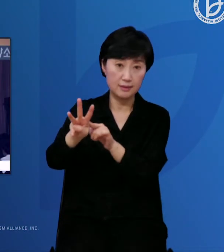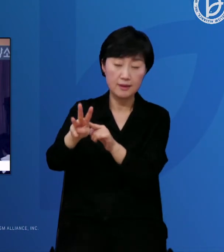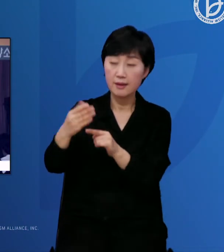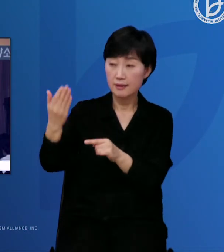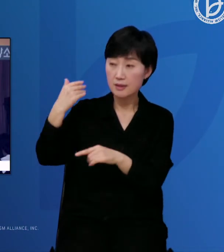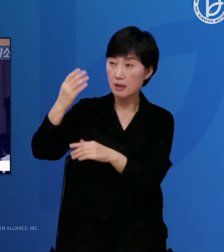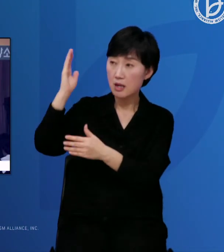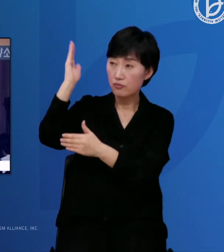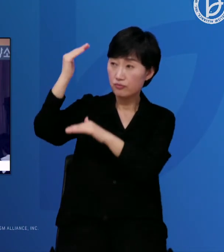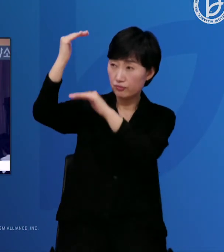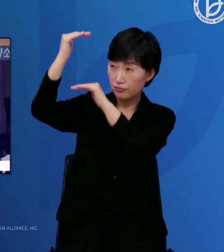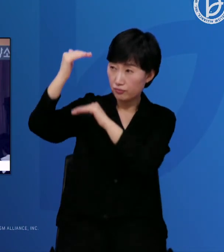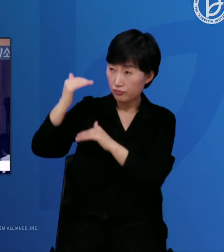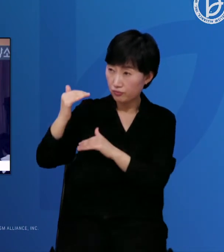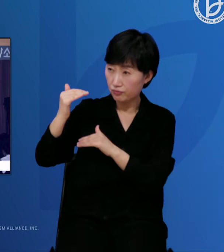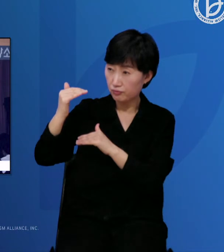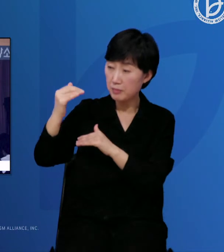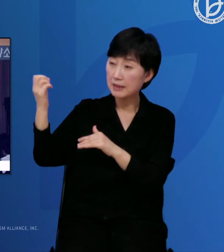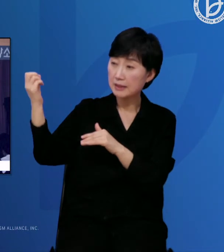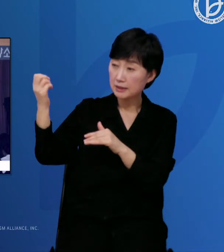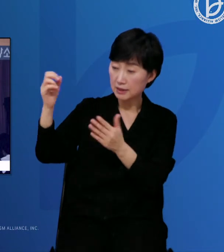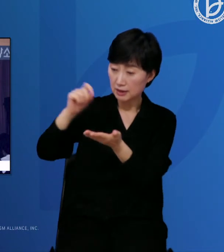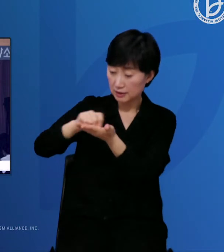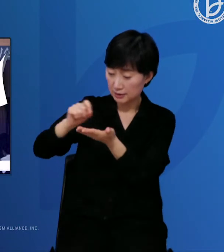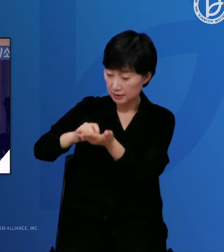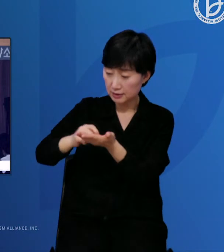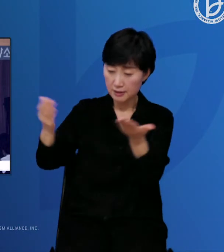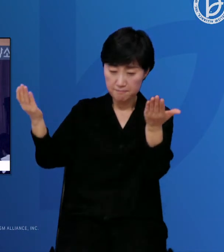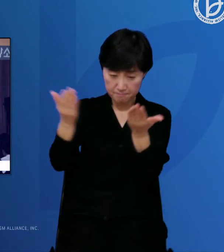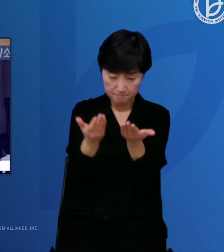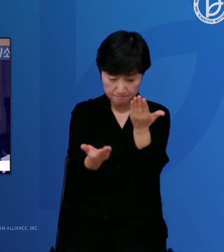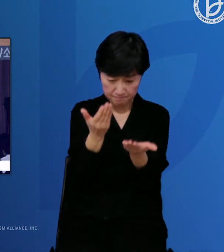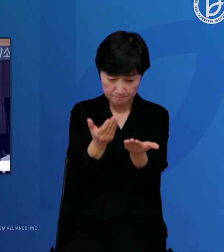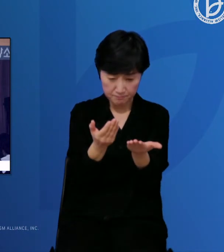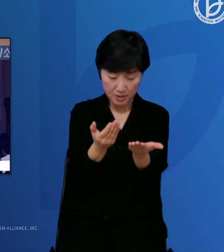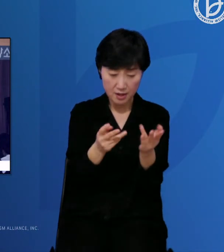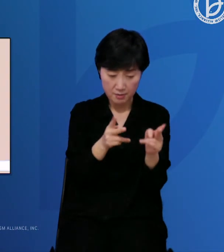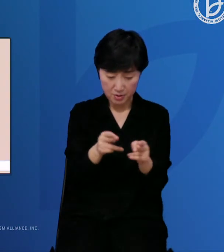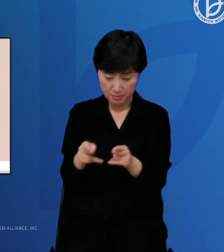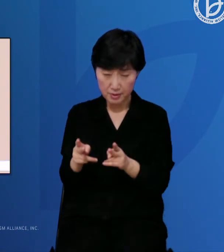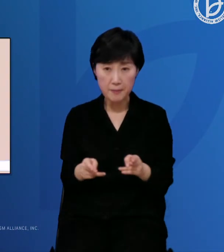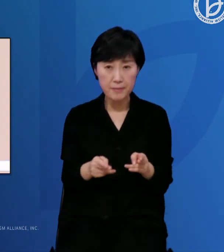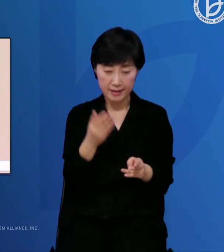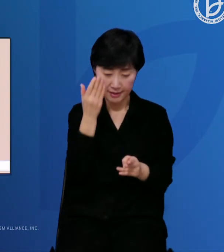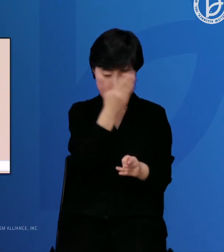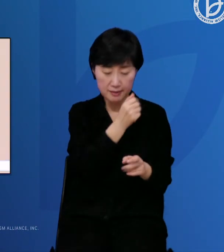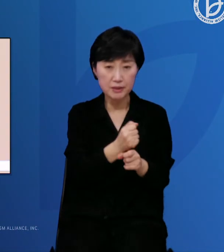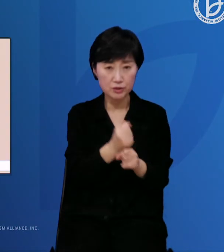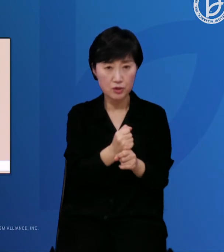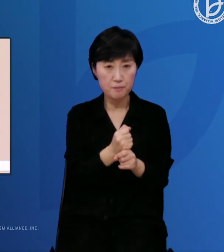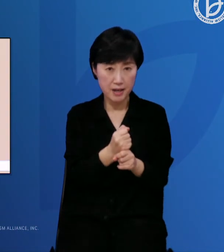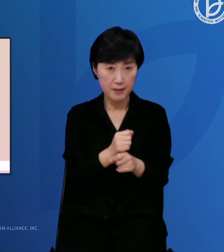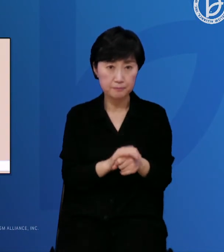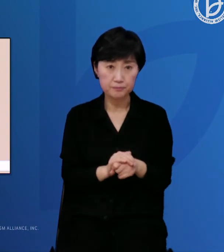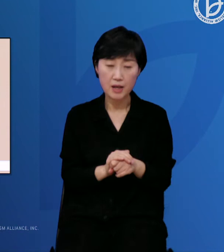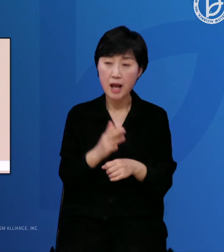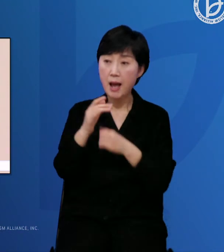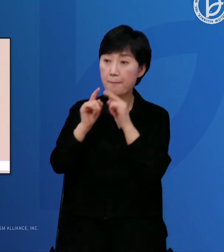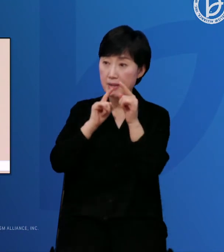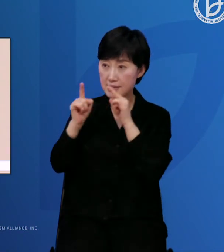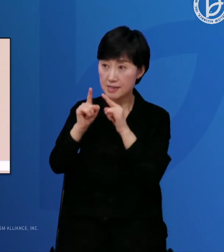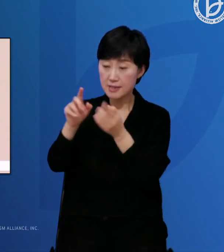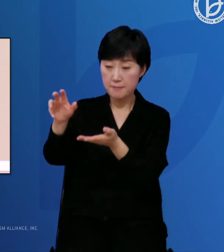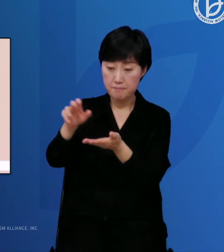초기에 기록된 류광수 목사 메시지 친필본을 중심으로 복원됐습니다. 특히 교재의 바탕이 된 메시지를